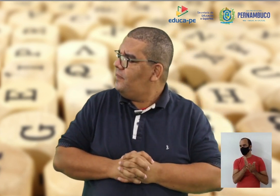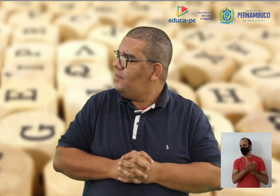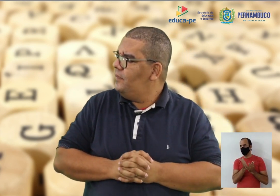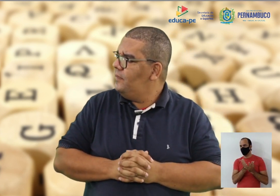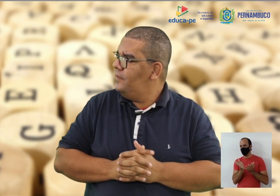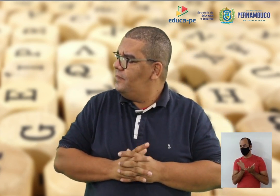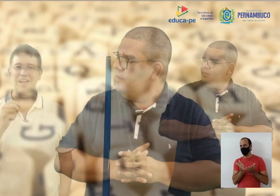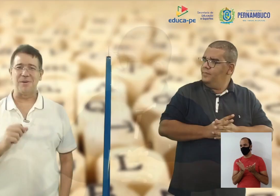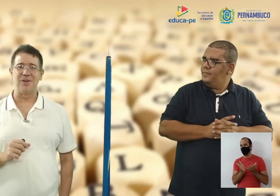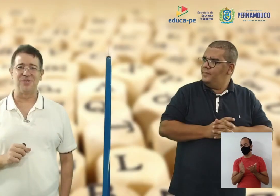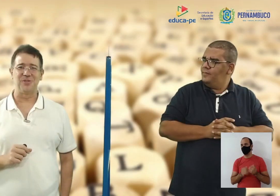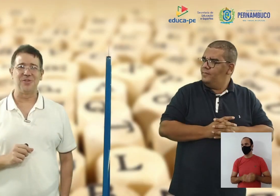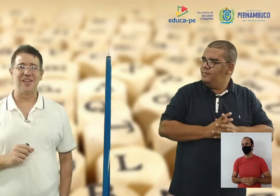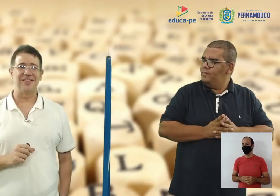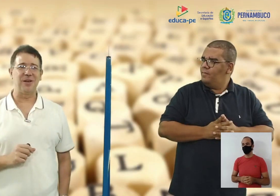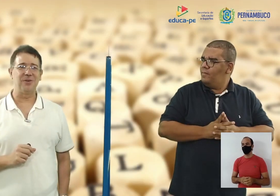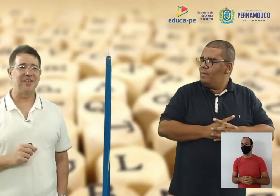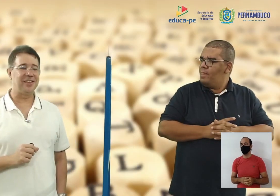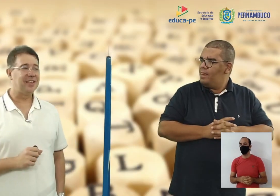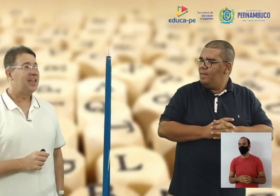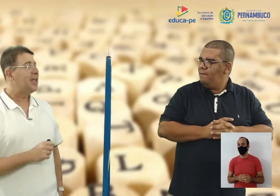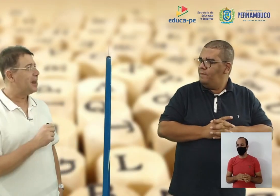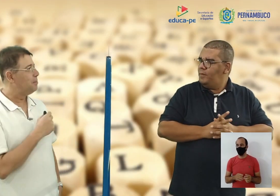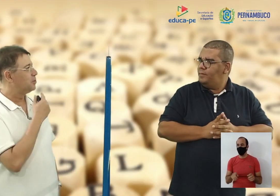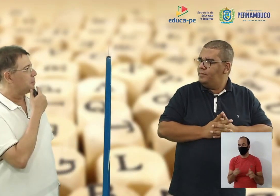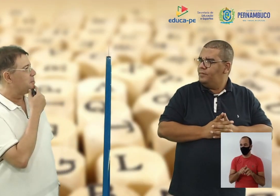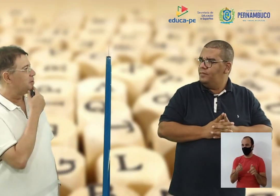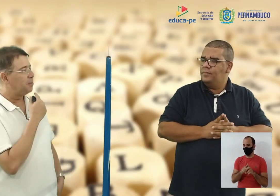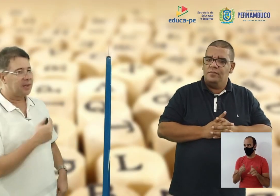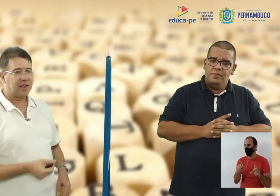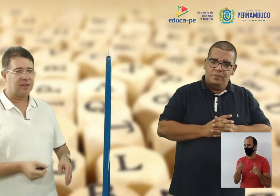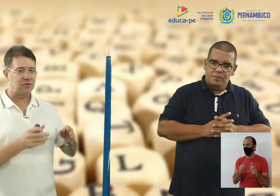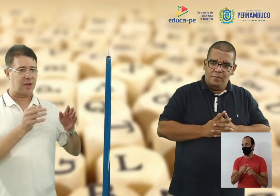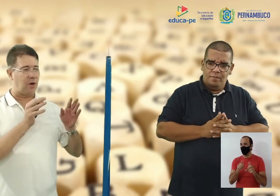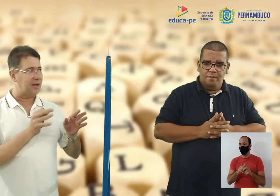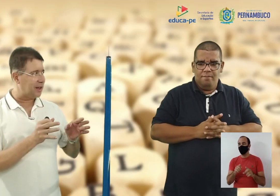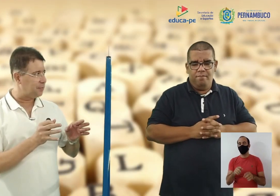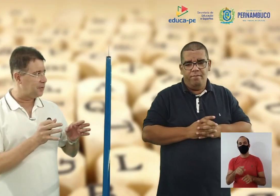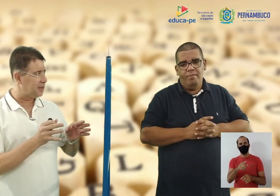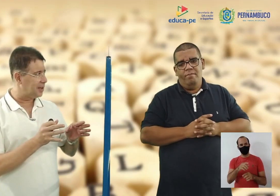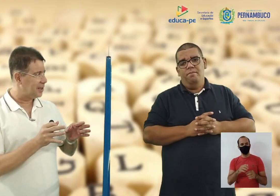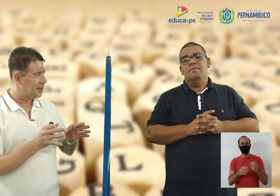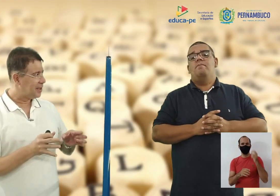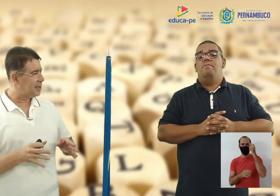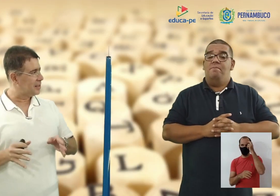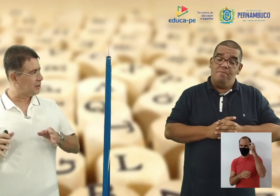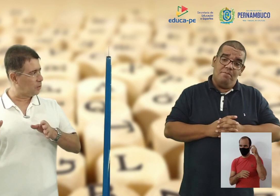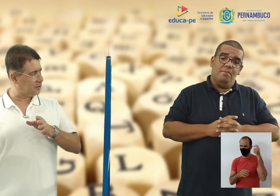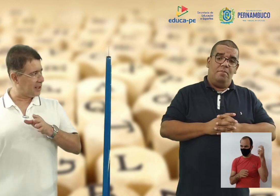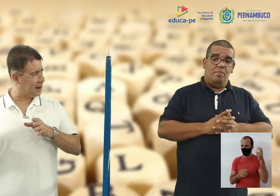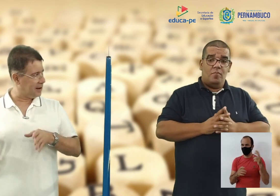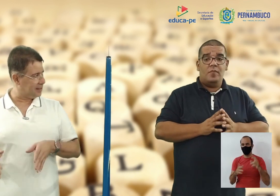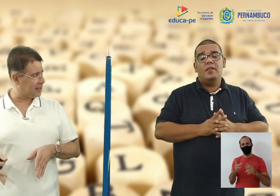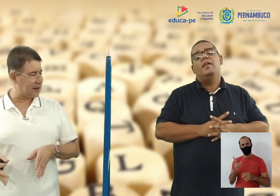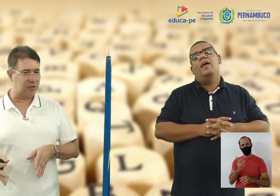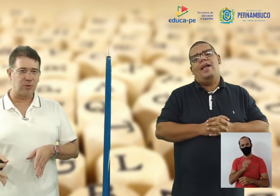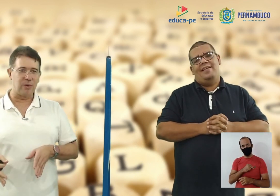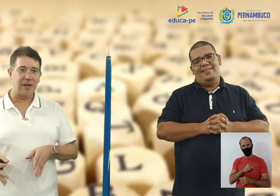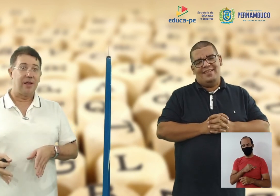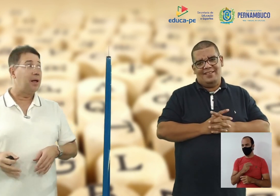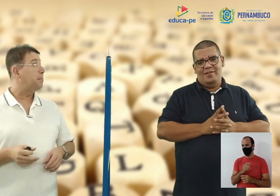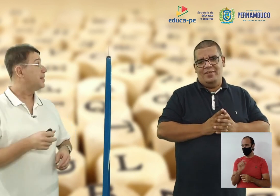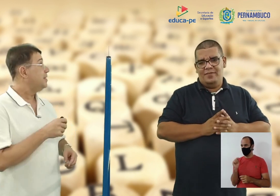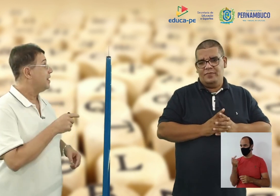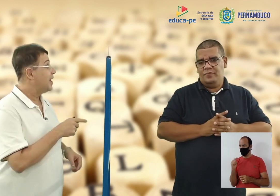eu gostaria de destacar para o nosso estudante é o seguinte: ele é múltiplo mesmo, porque geografia e dedicou-se à